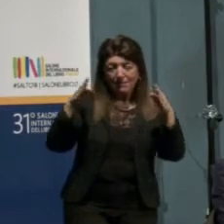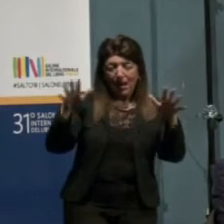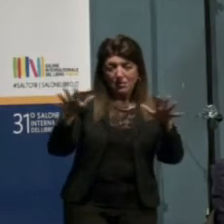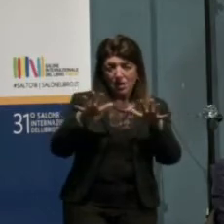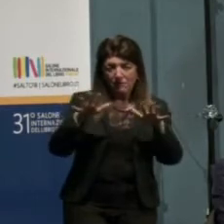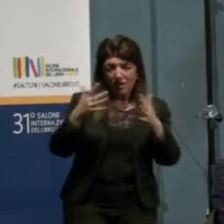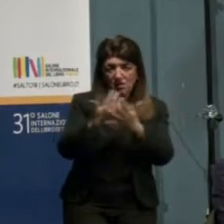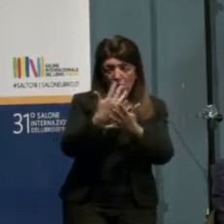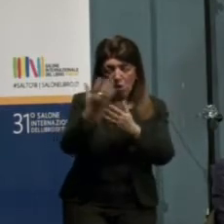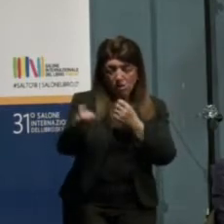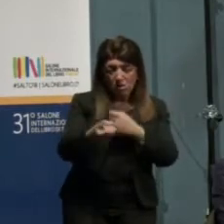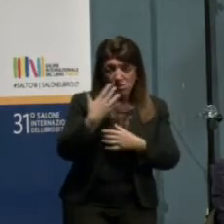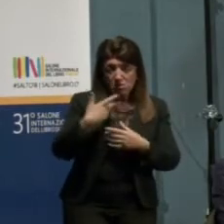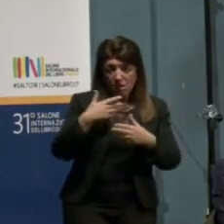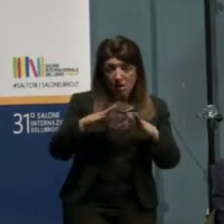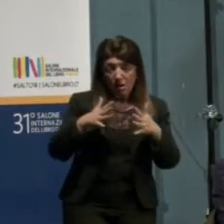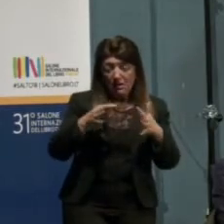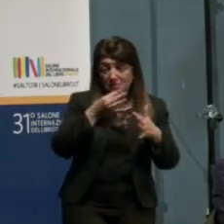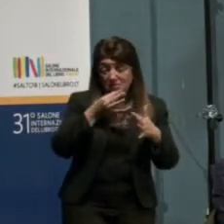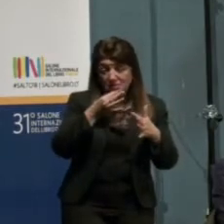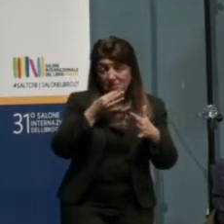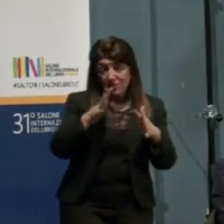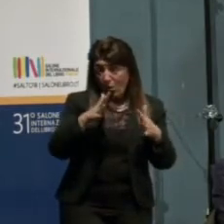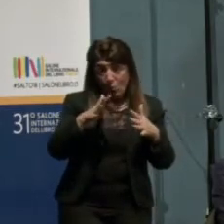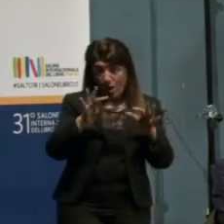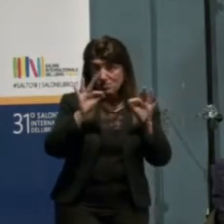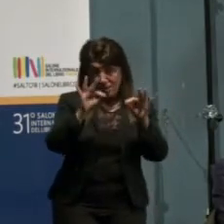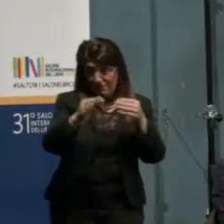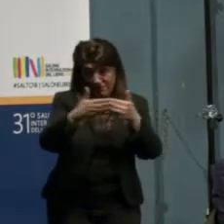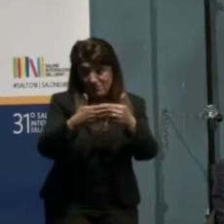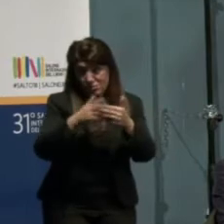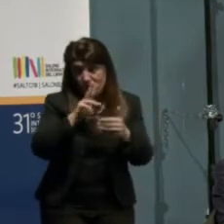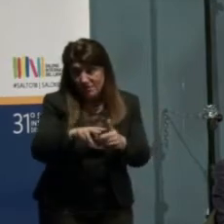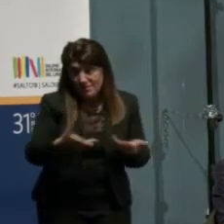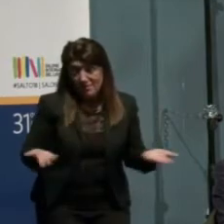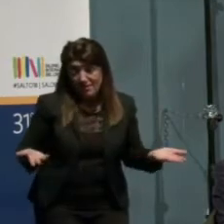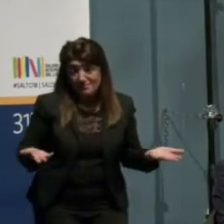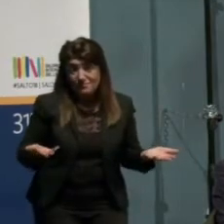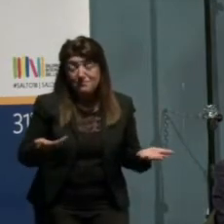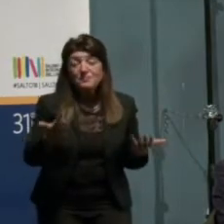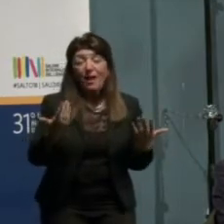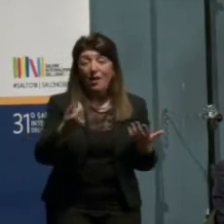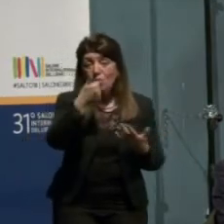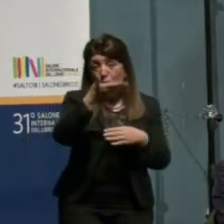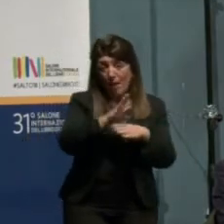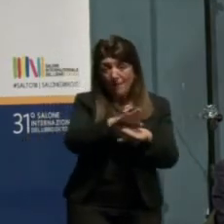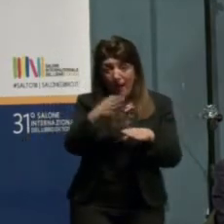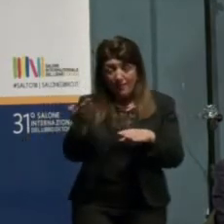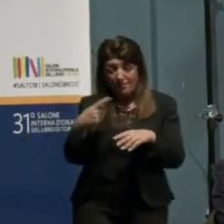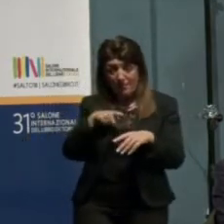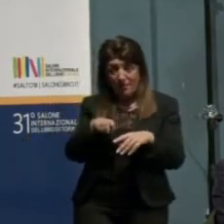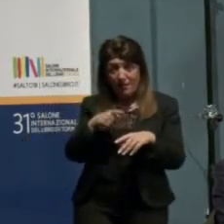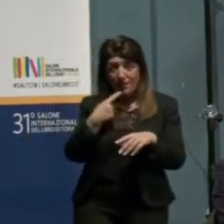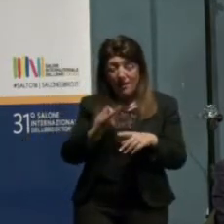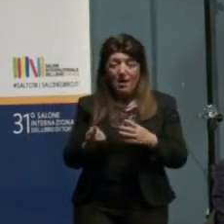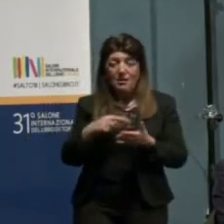notizie è evidentemente siamo vicini alla verità quindi da un lato formalmente riprende la